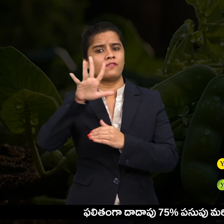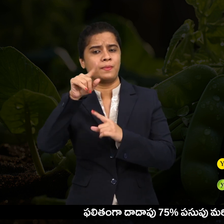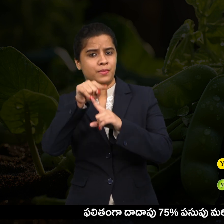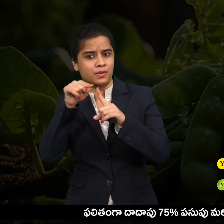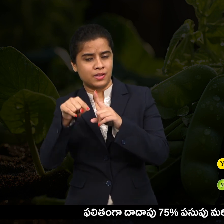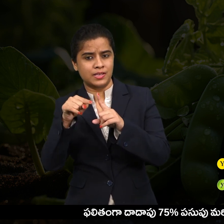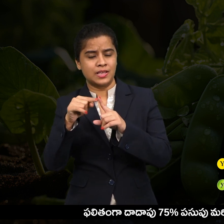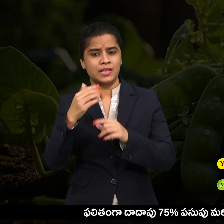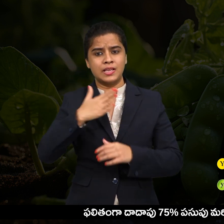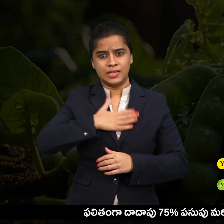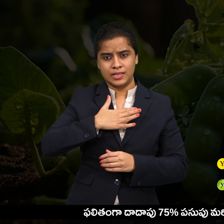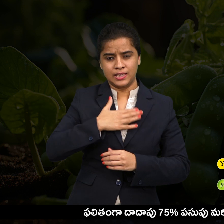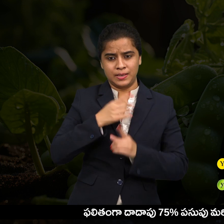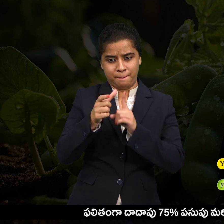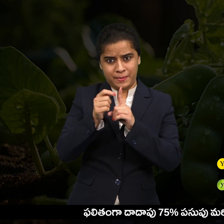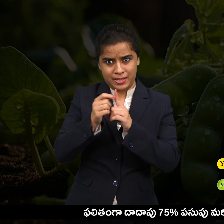మొక్కలు వచ్చాయి.